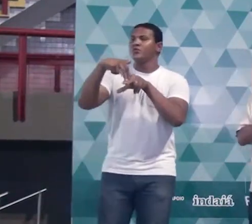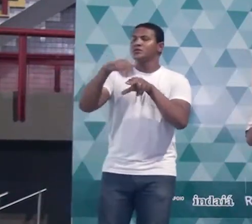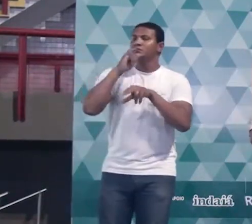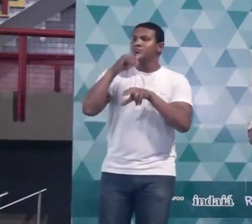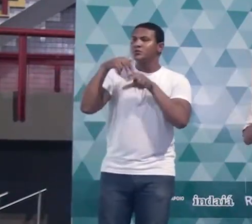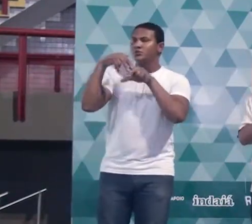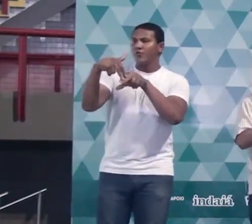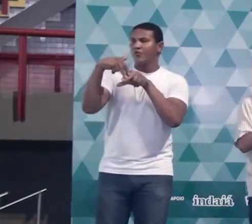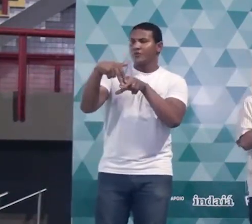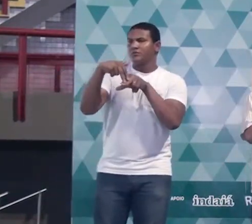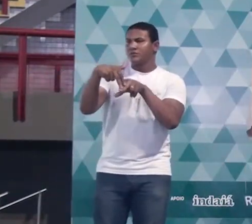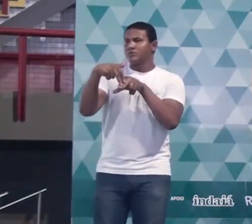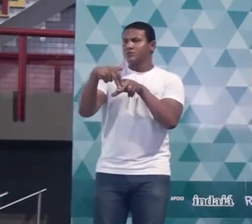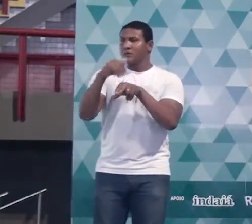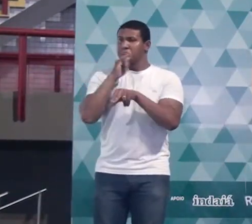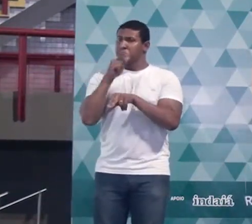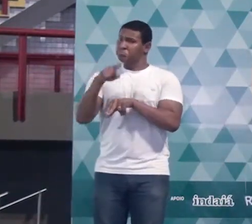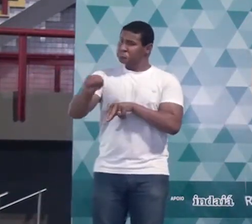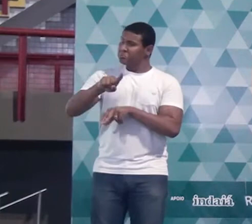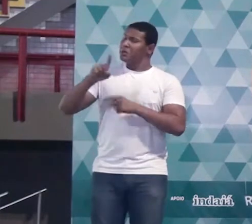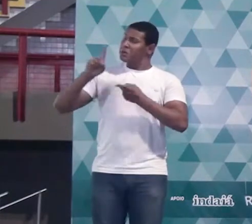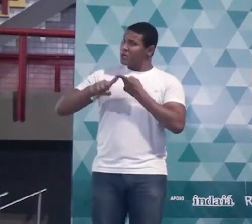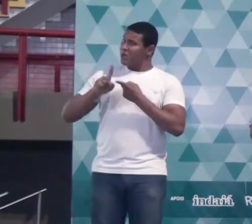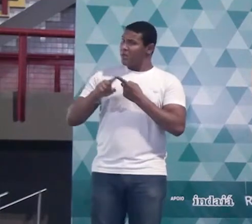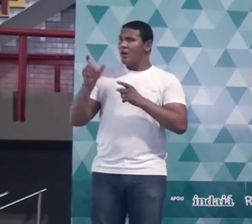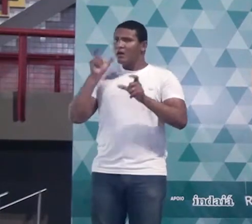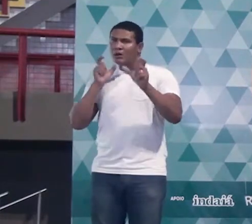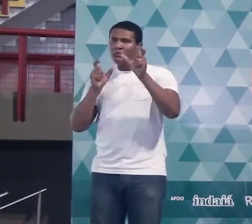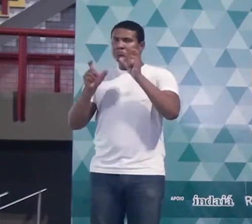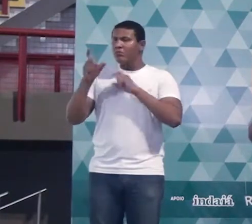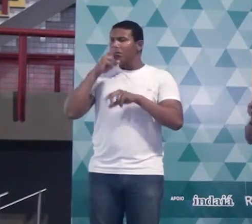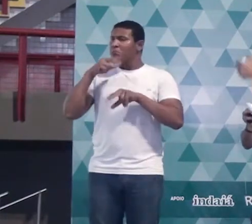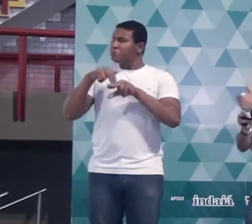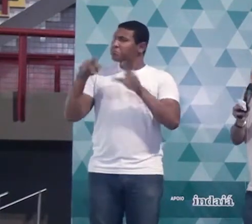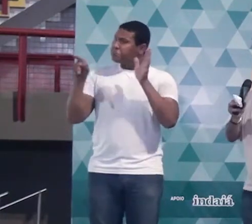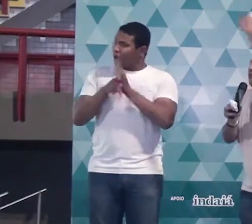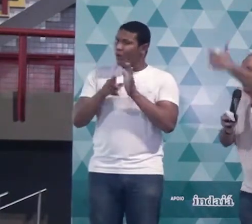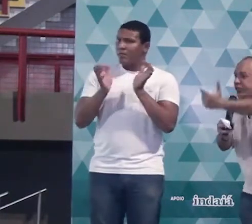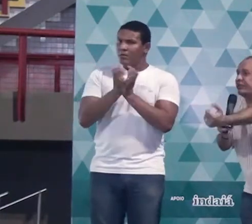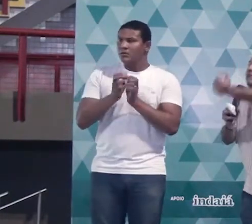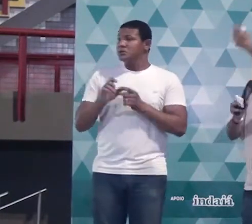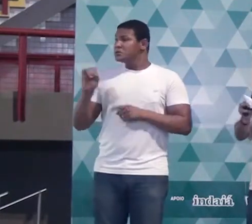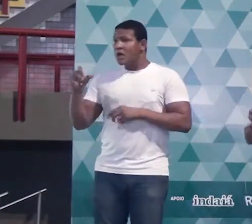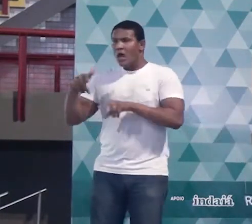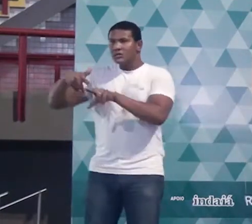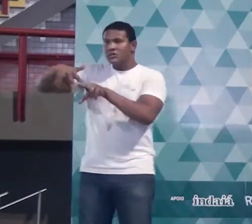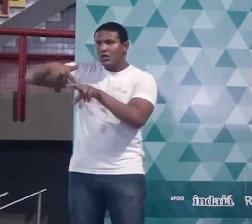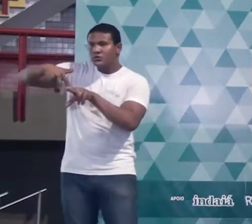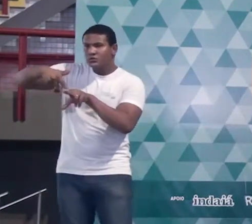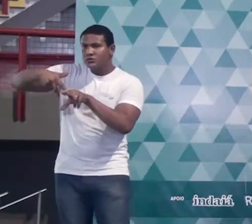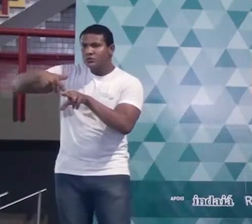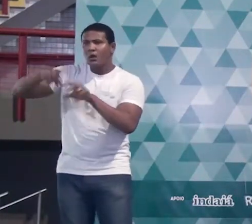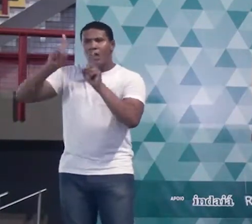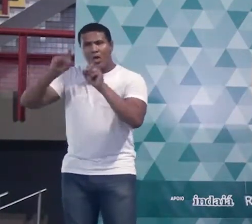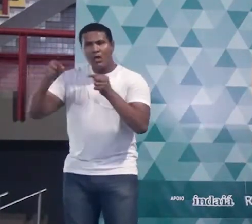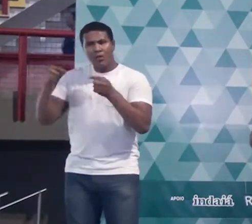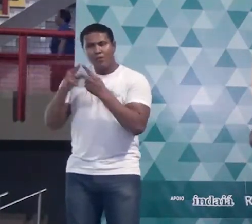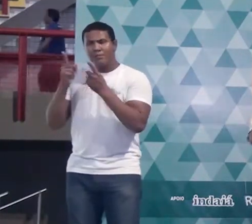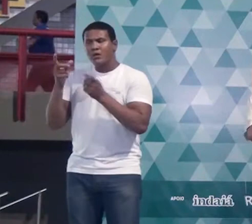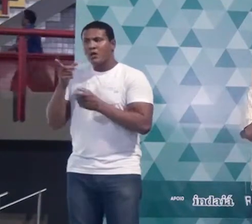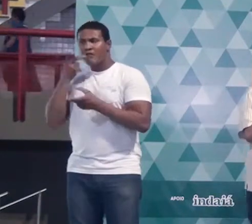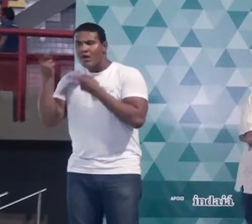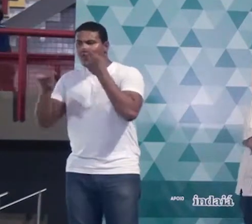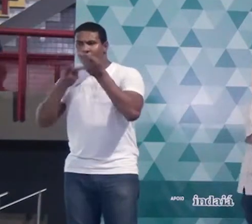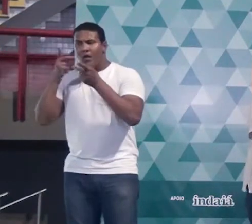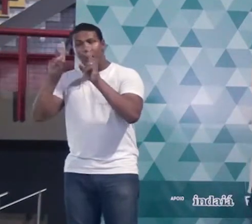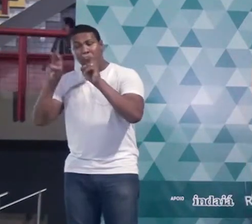você vai adquirir um vocabulário que é próprio desse grupo. Se é do grupo social dos skatistas, tem um vocabulário que é próprio desse grupo.